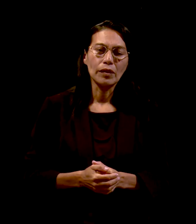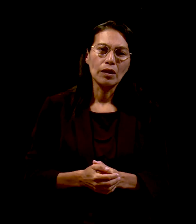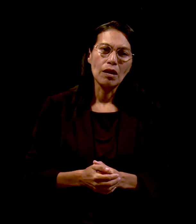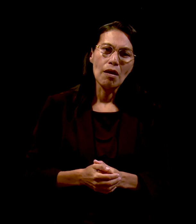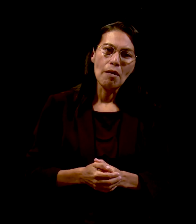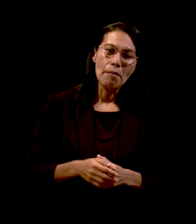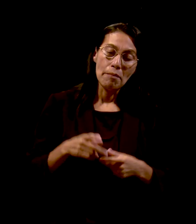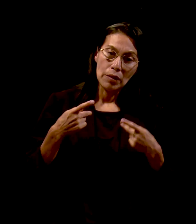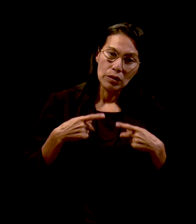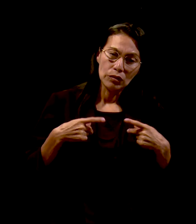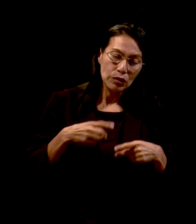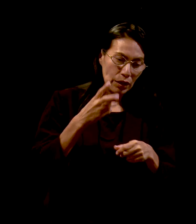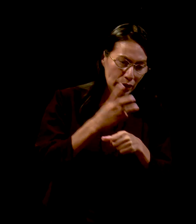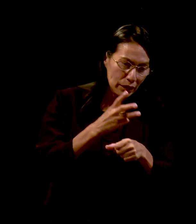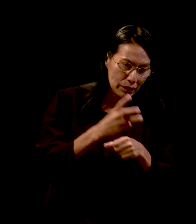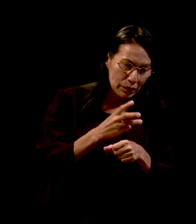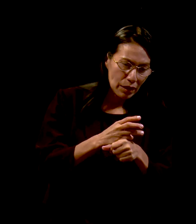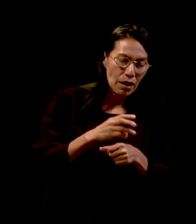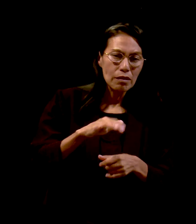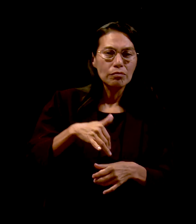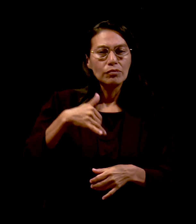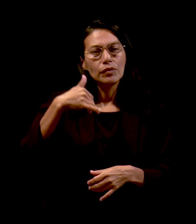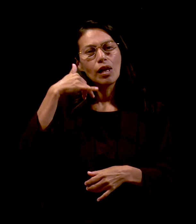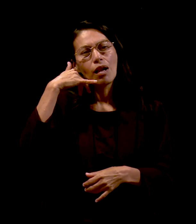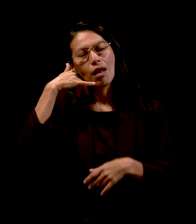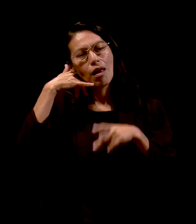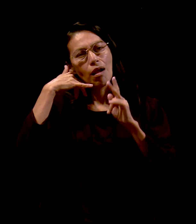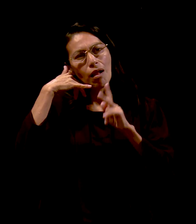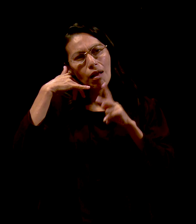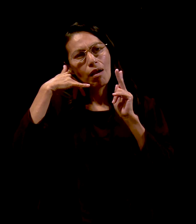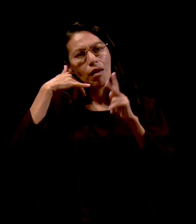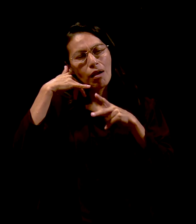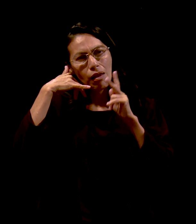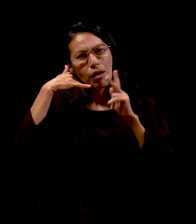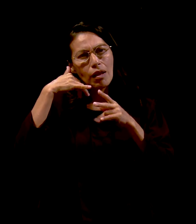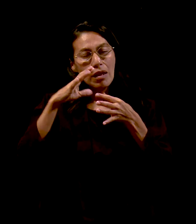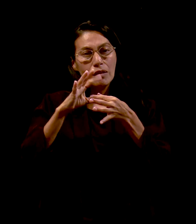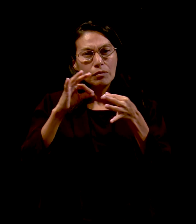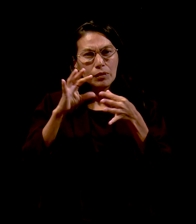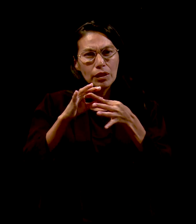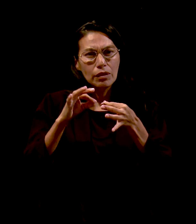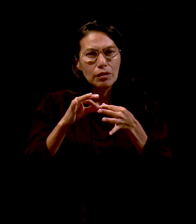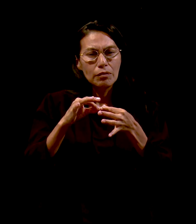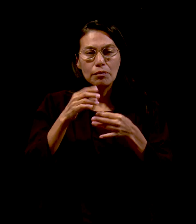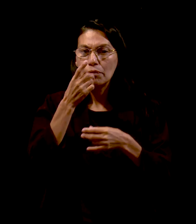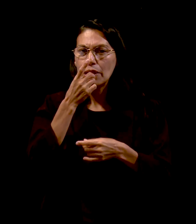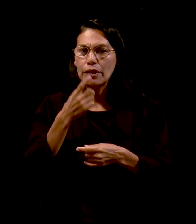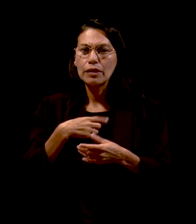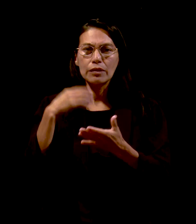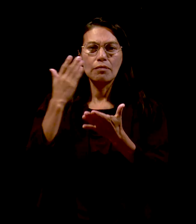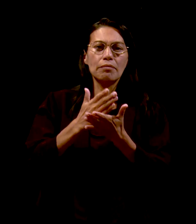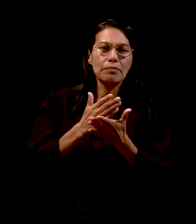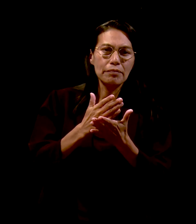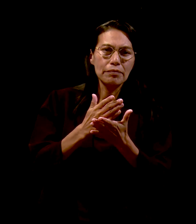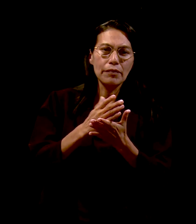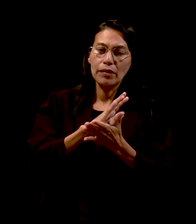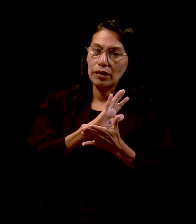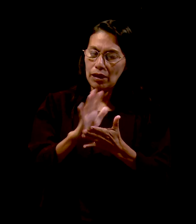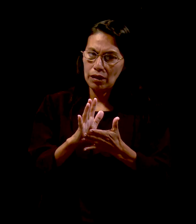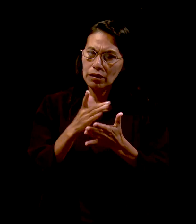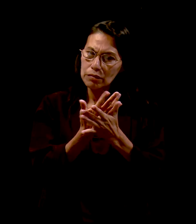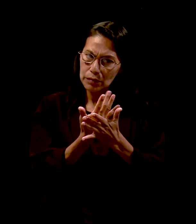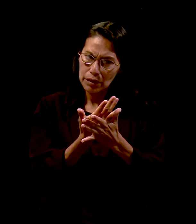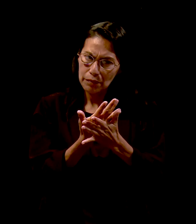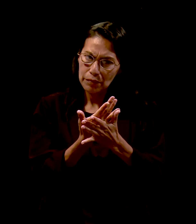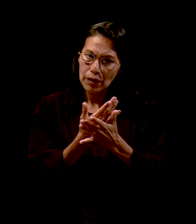cuando le empieza a explicar toda la situación detiene y me dice no me hables más ahora mismo mándame